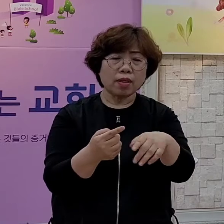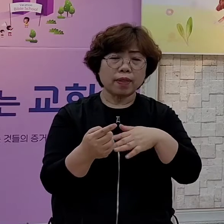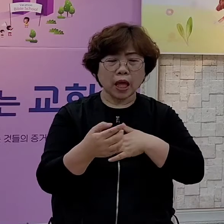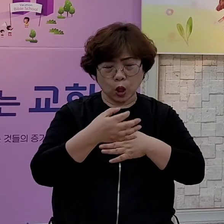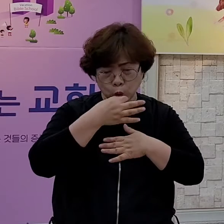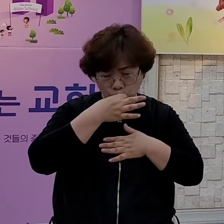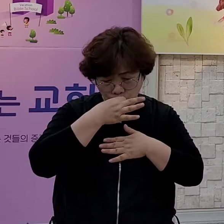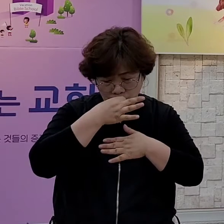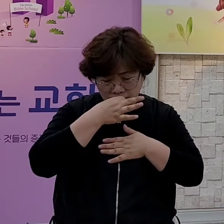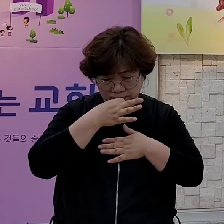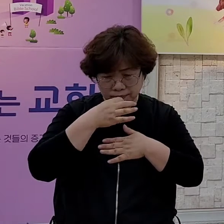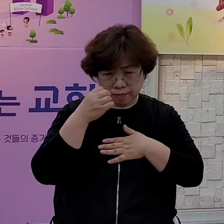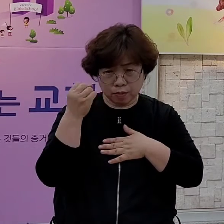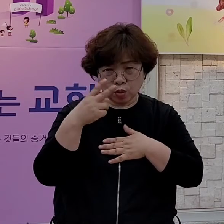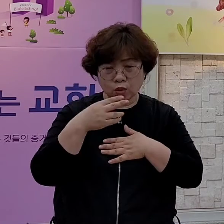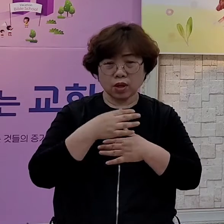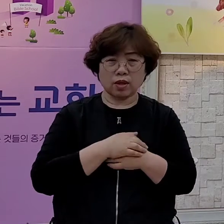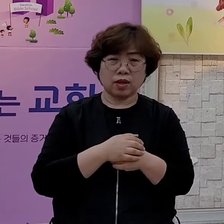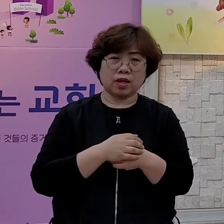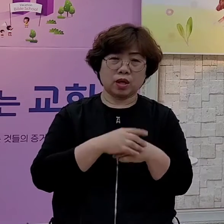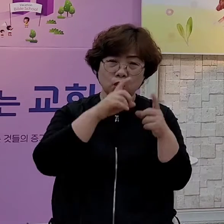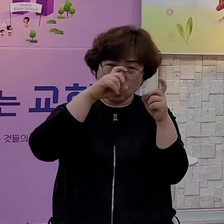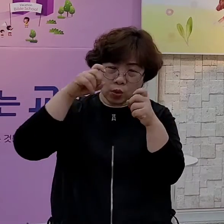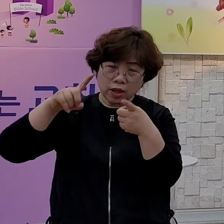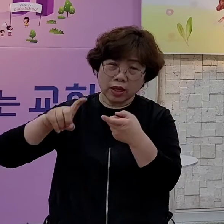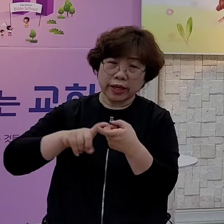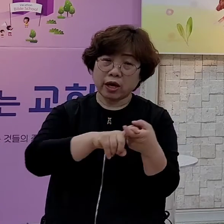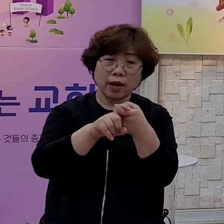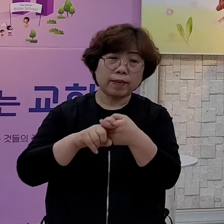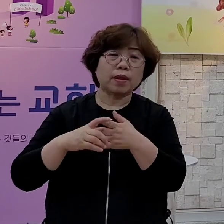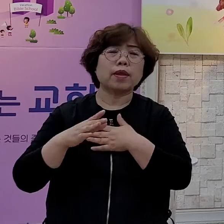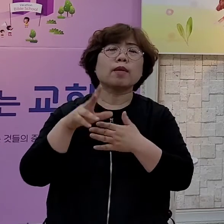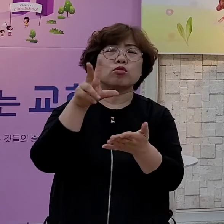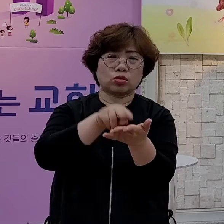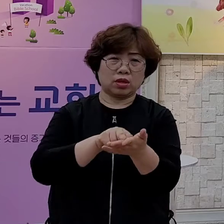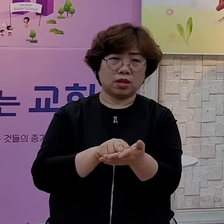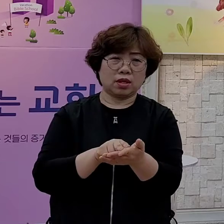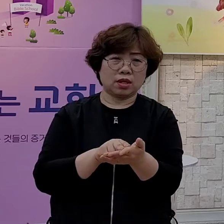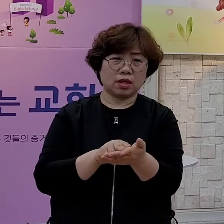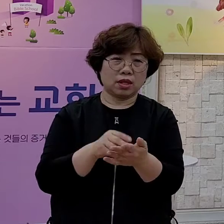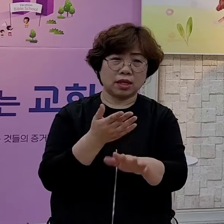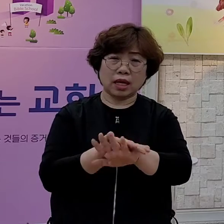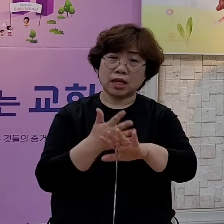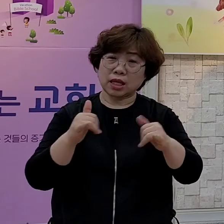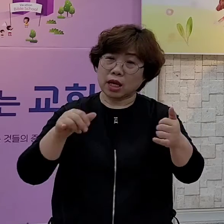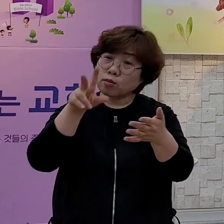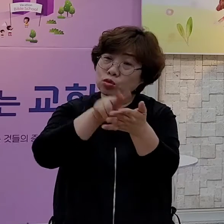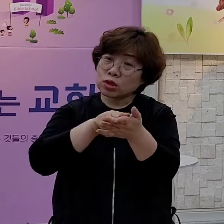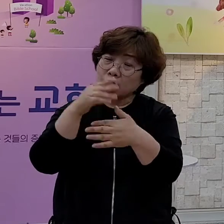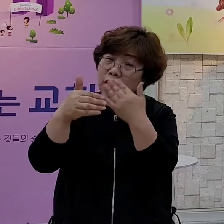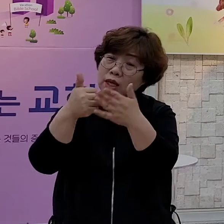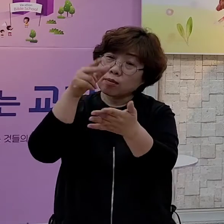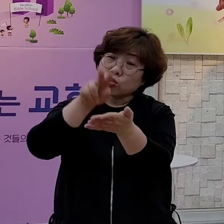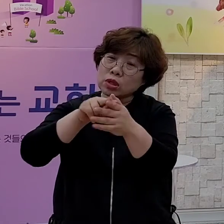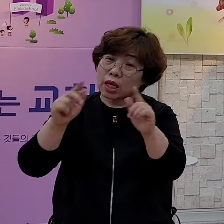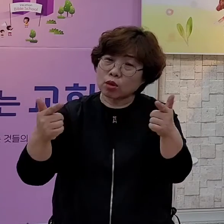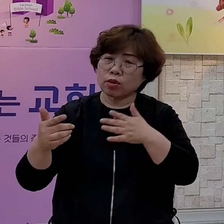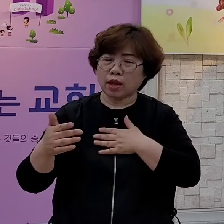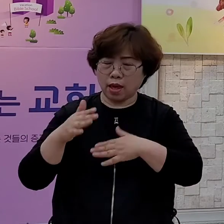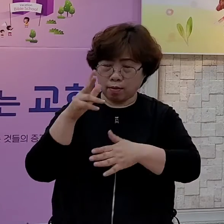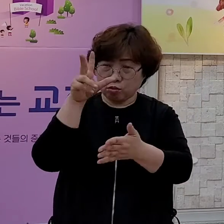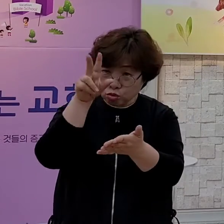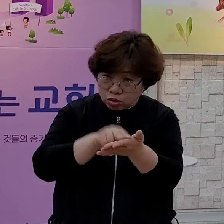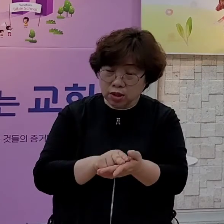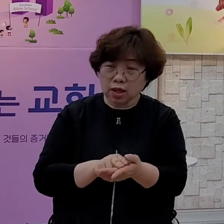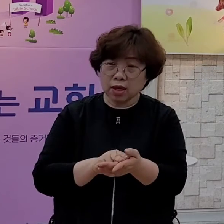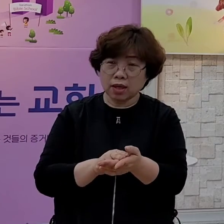미혹이 결합된, 즉 내 문제다. 그럼 이걸 분명히 인정하시고 기억하셔야 돼요. 시험이 오고